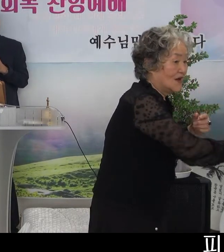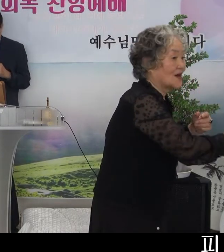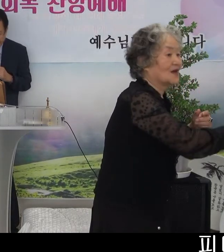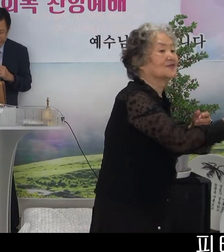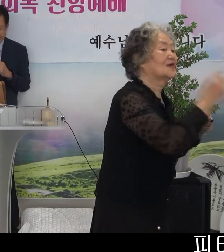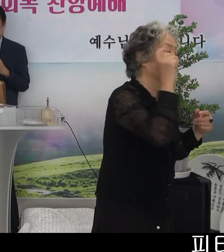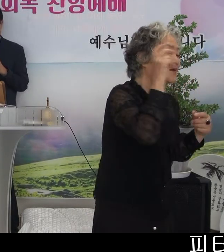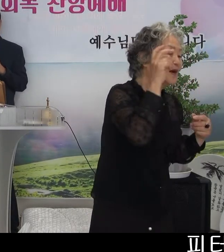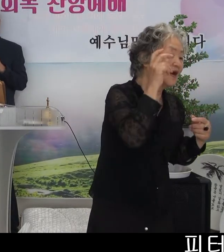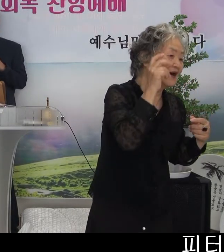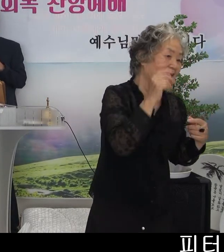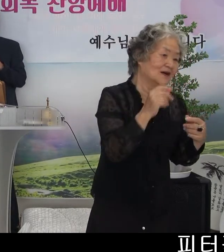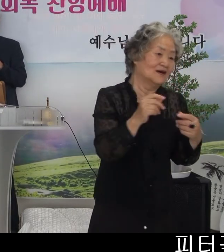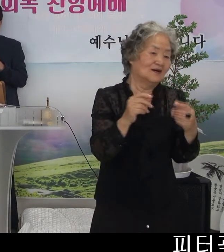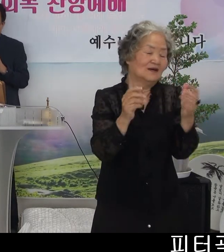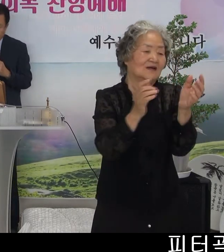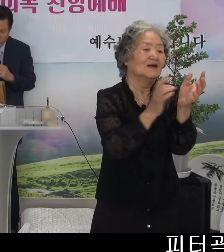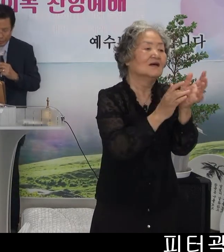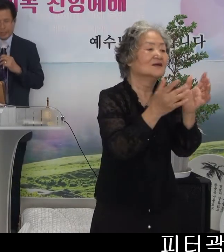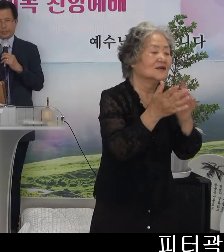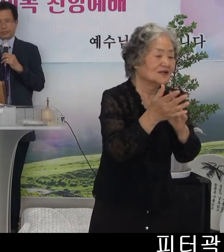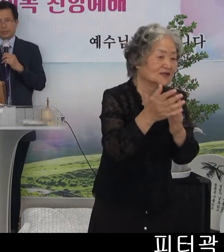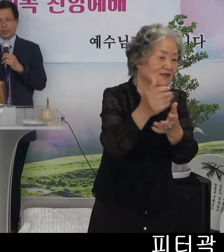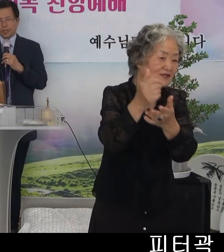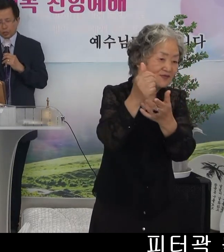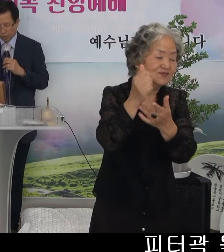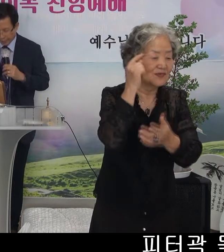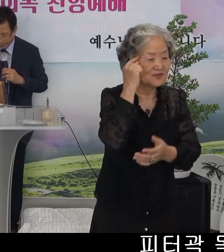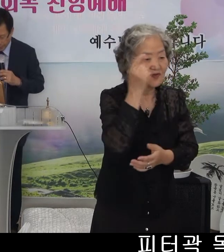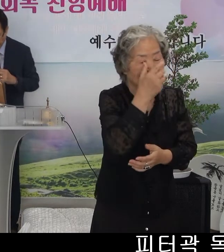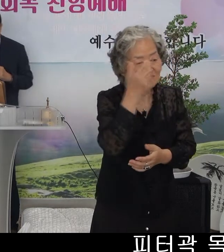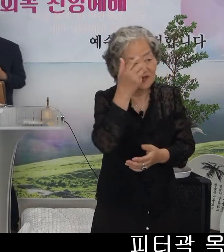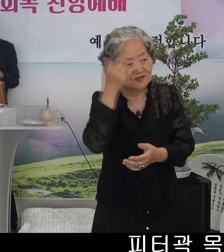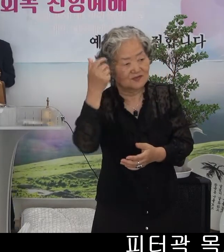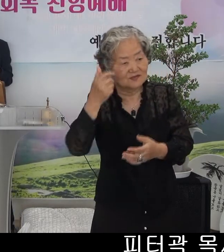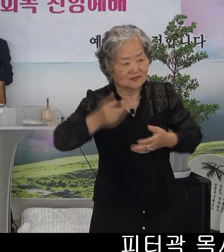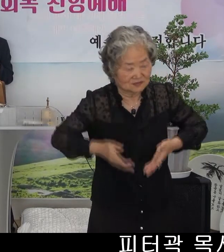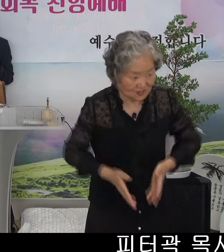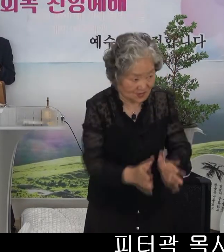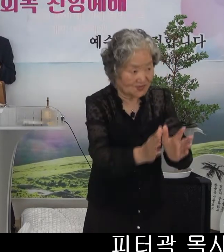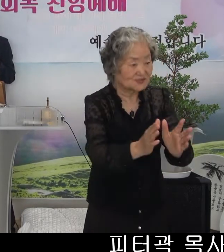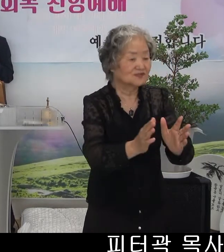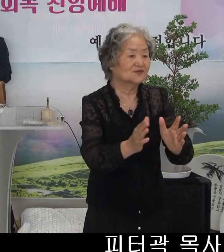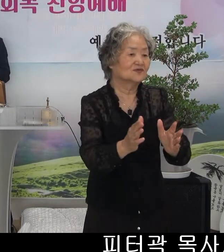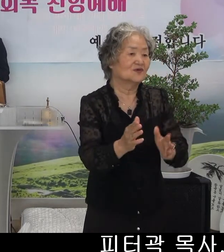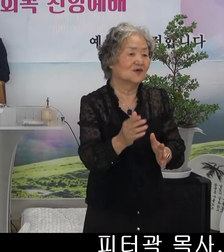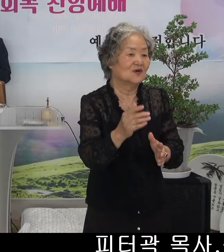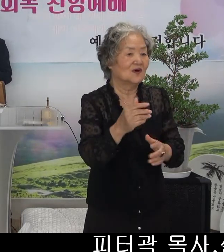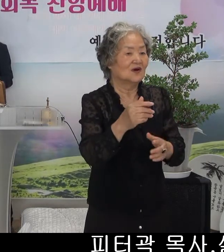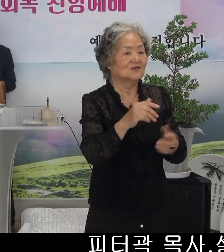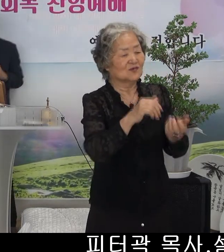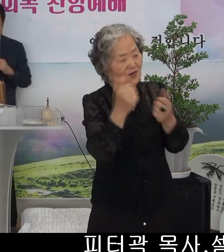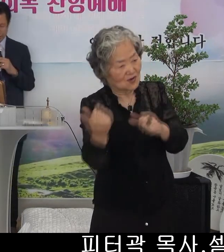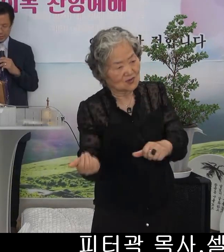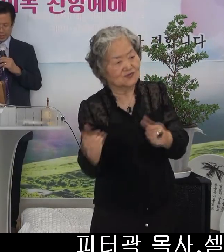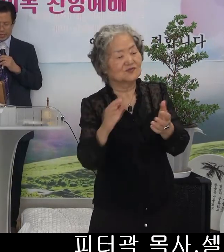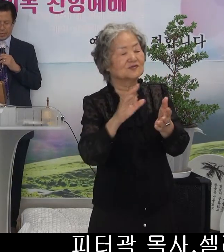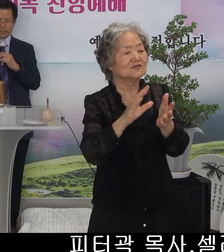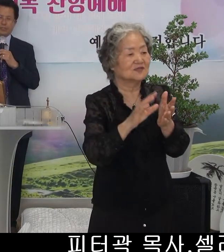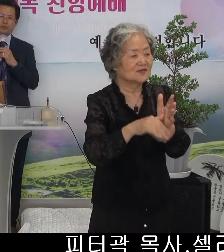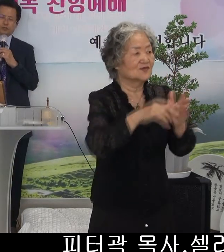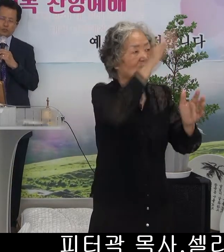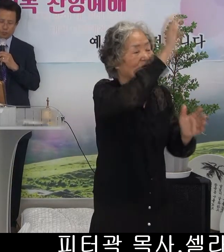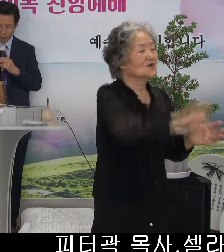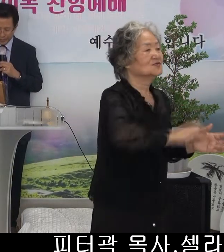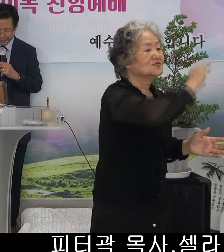예수님의 그 자기 증인인 태어날 때도 성령으로 태어나셨고 돌아가셔서 십자가에서 죽으시고 부활하신 것도 성령으로